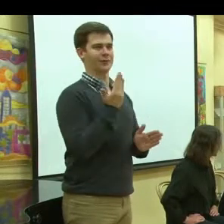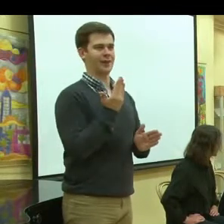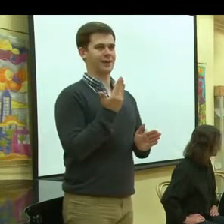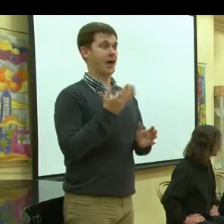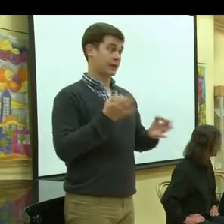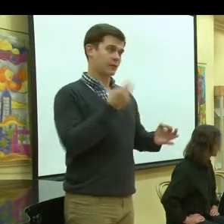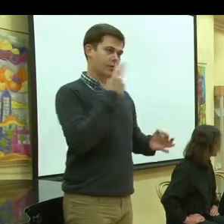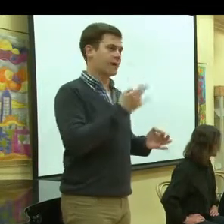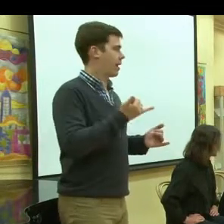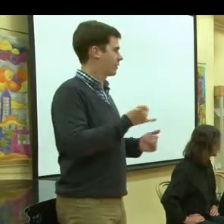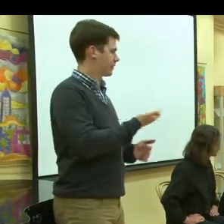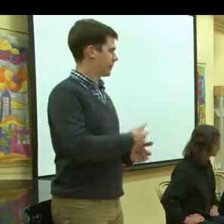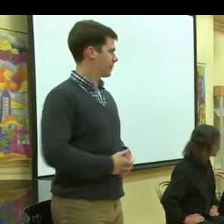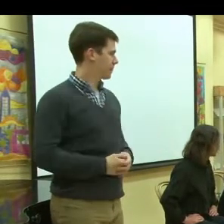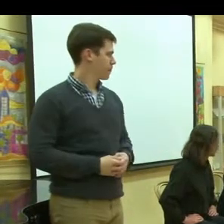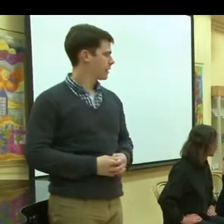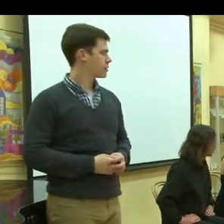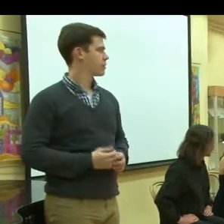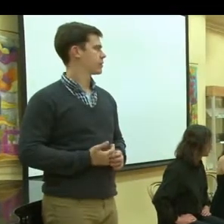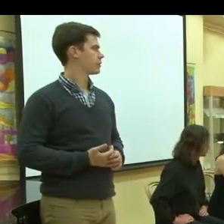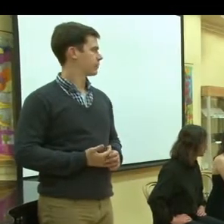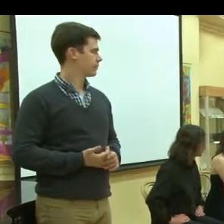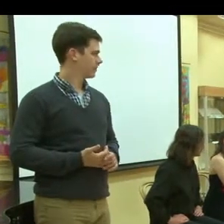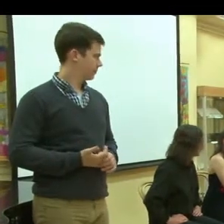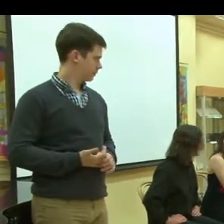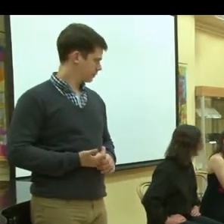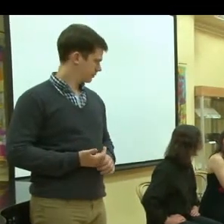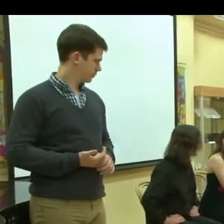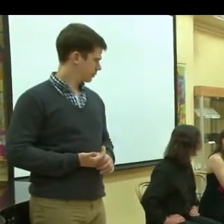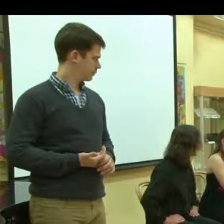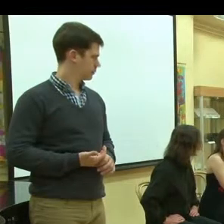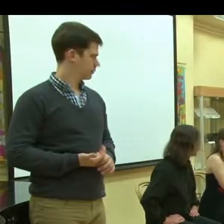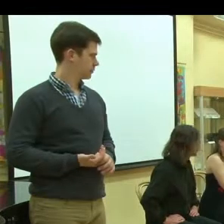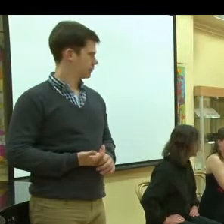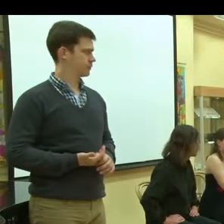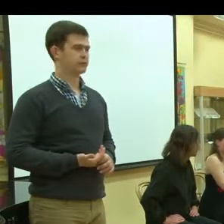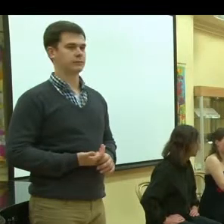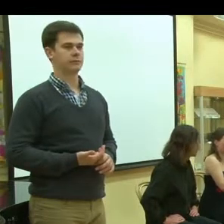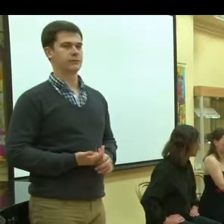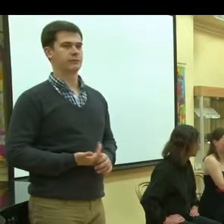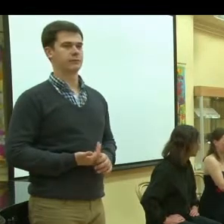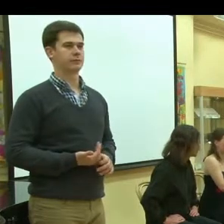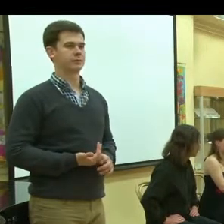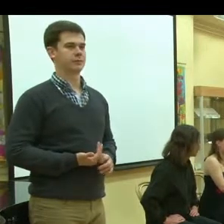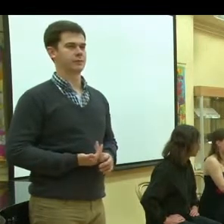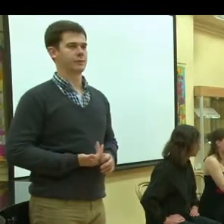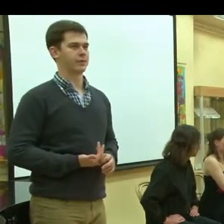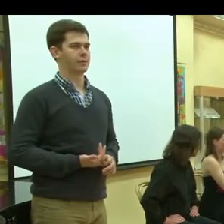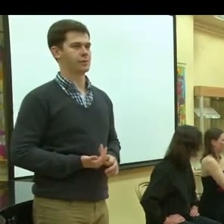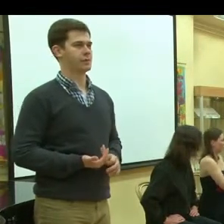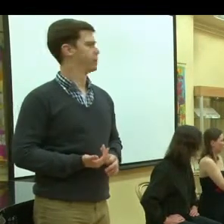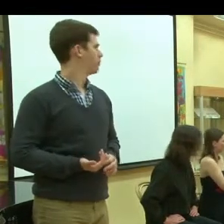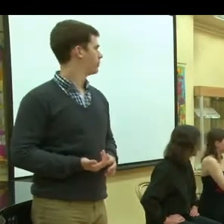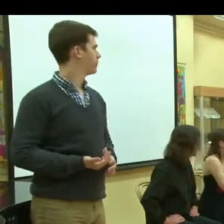Tak, Krystian teraz właśnie pokazuje, jakby to było, idę do przodu, jeden krok do przodu, drugi krok w lewo, w prawo na przykład, tak? Czy po jakimś